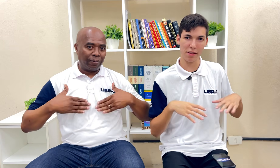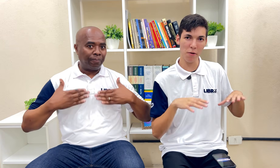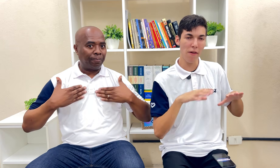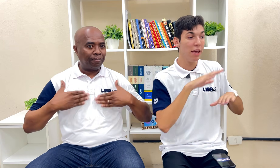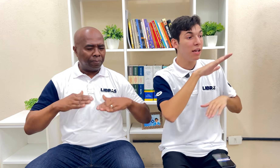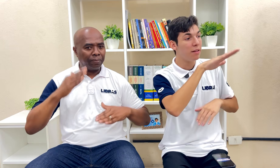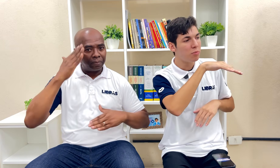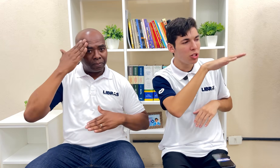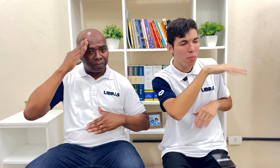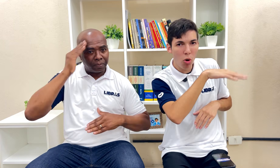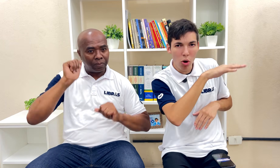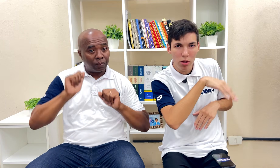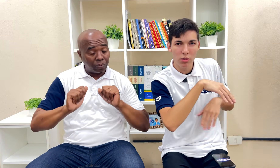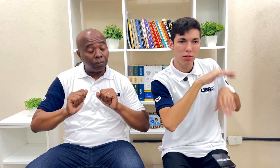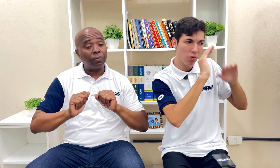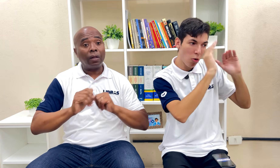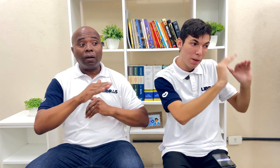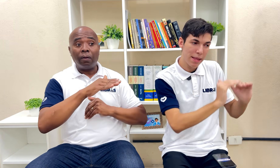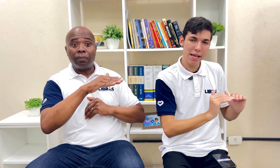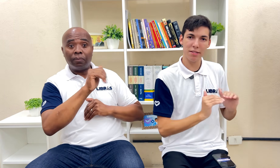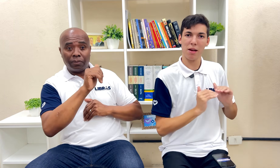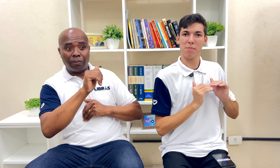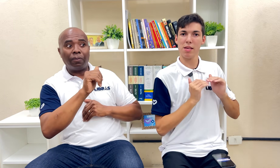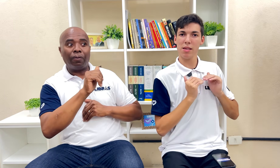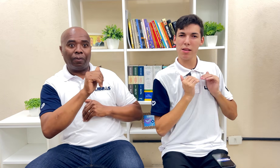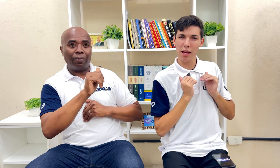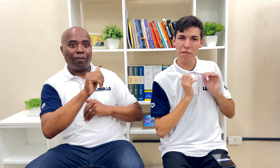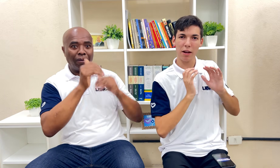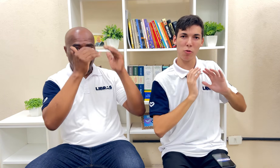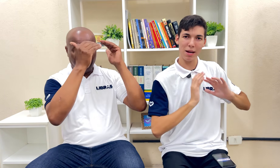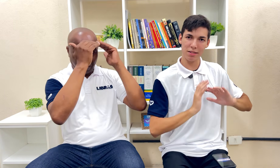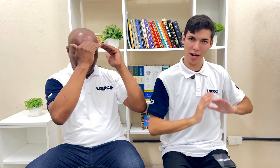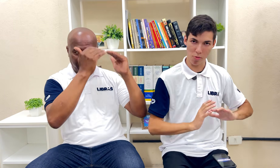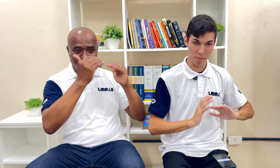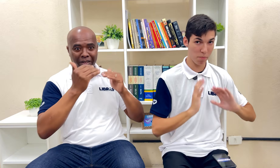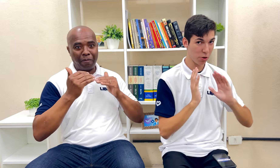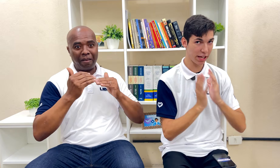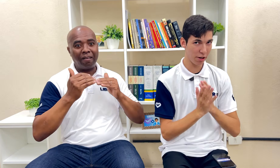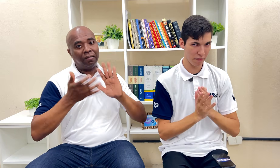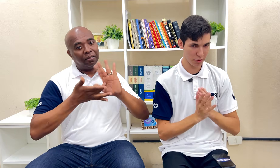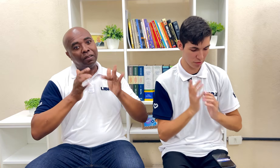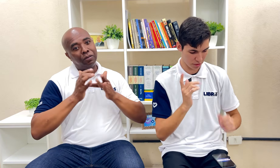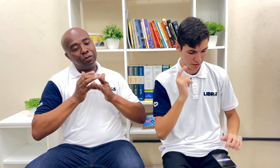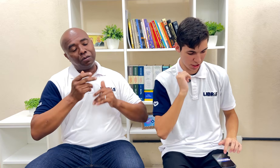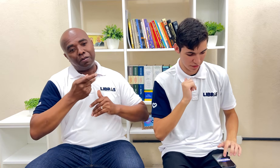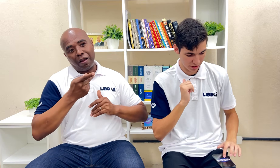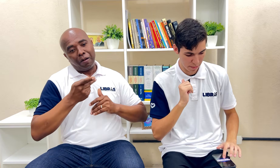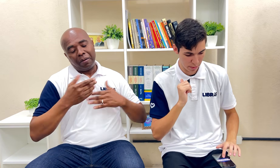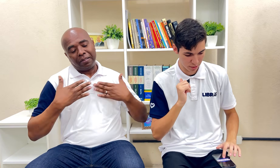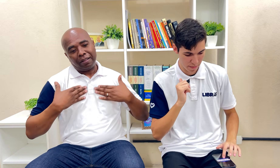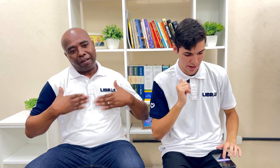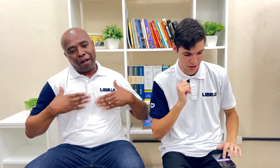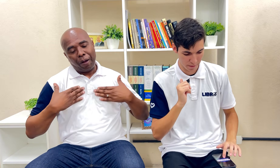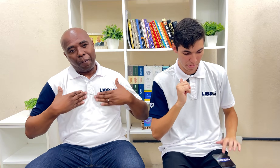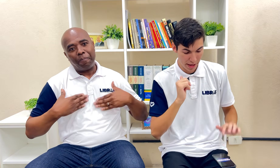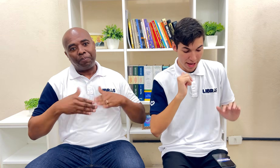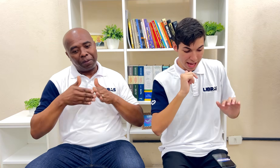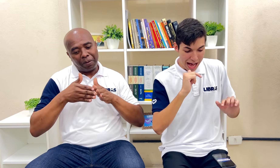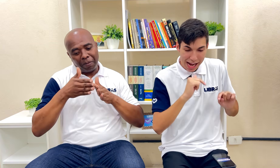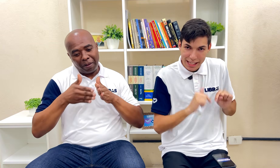entendeu? Chamou, obedeça a mim, ele fala com mais calma. Por que que eu faço isso? A gente vai entrar para a próxima parte.